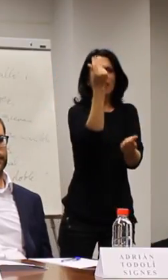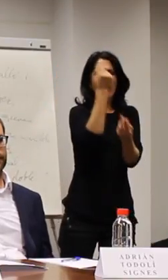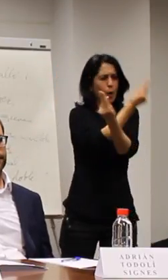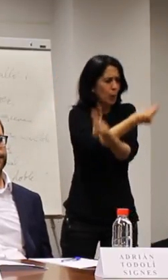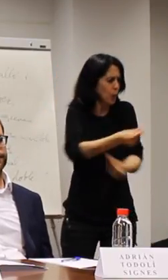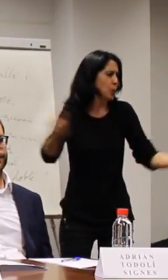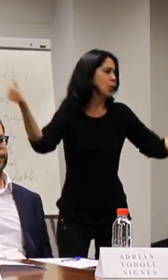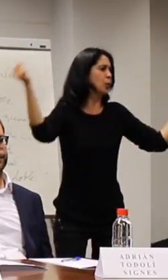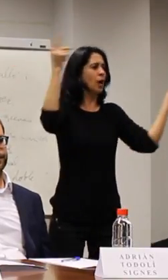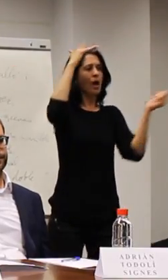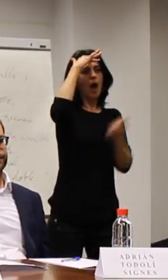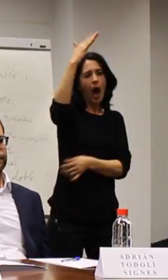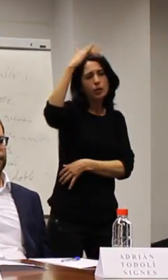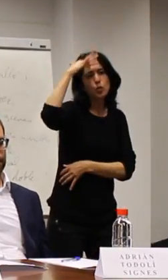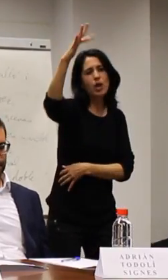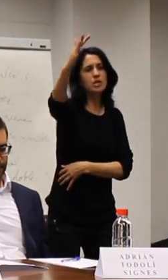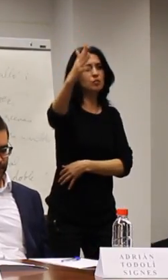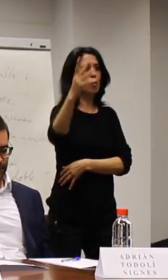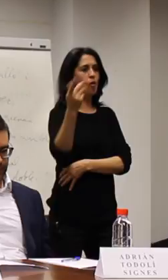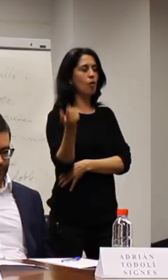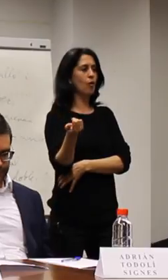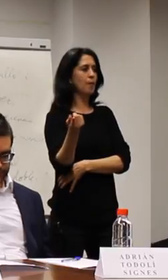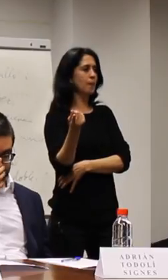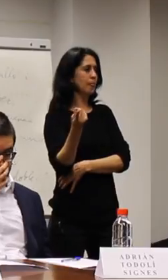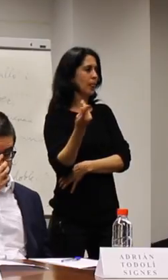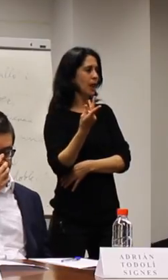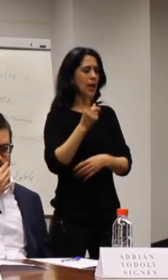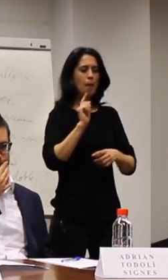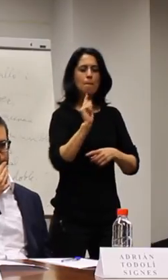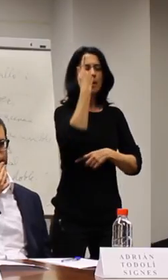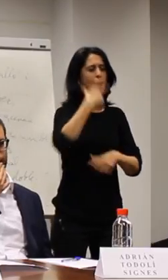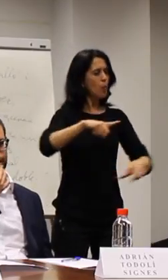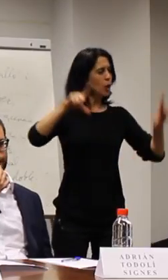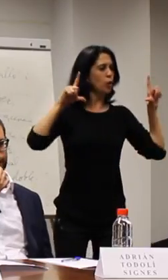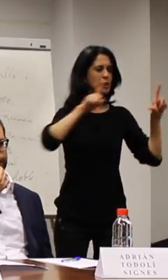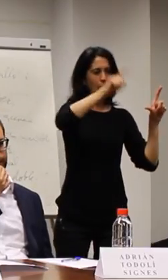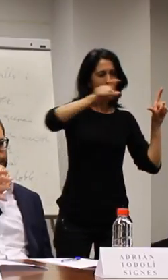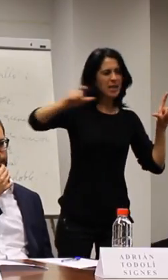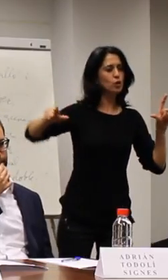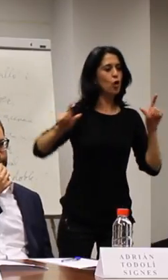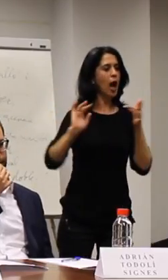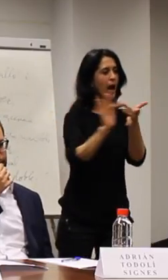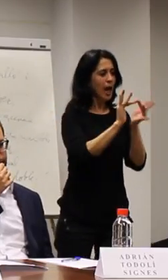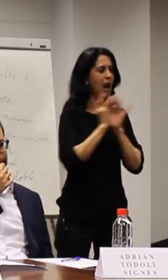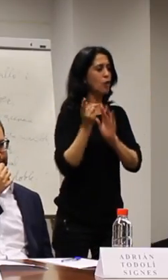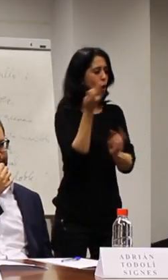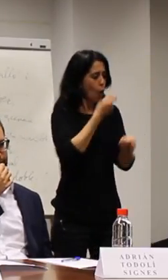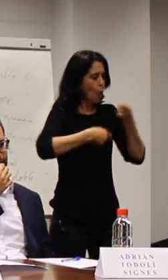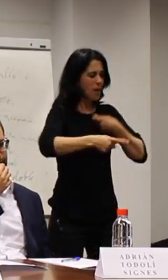el altruismo, lo primero es el individuo, la persona, relaciones comerciales